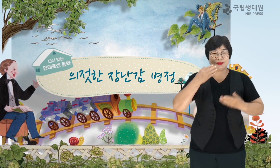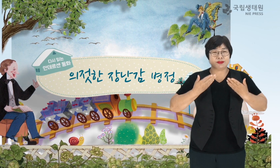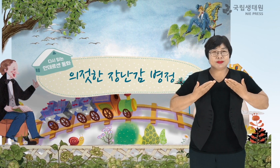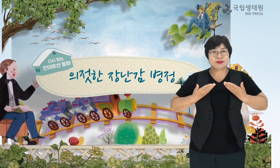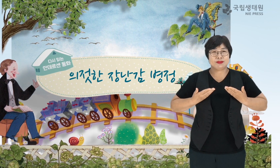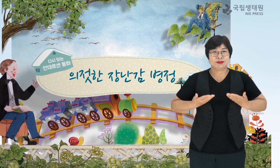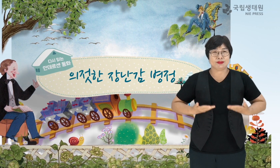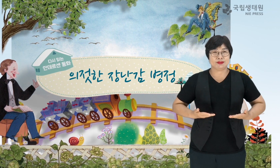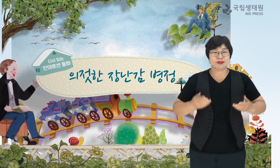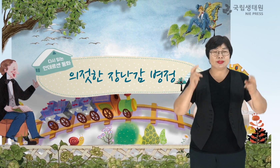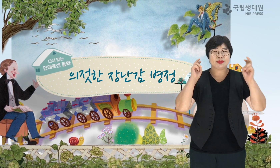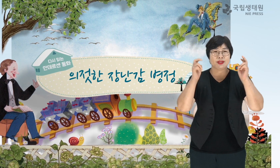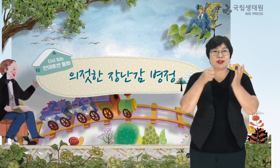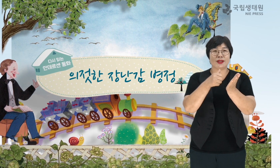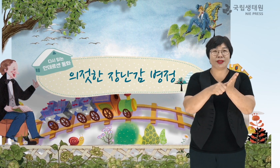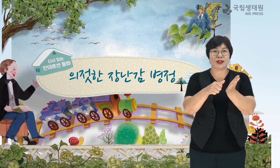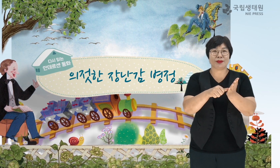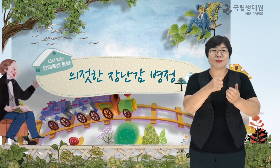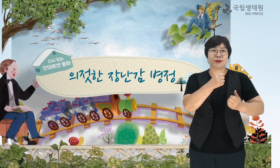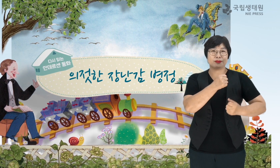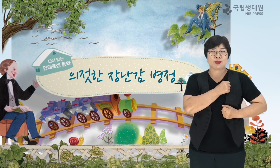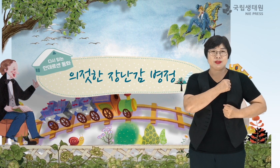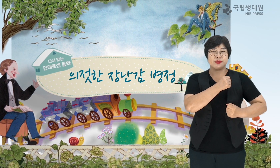의젓한 장난감 병정.